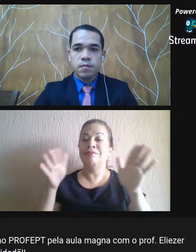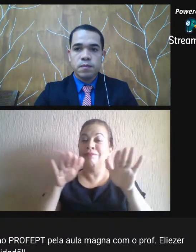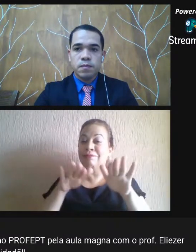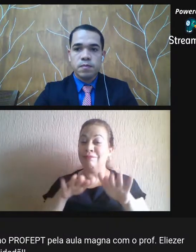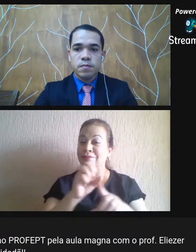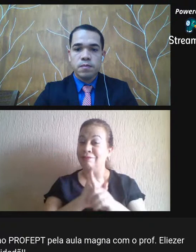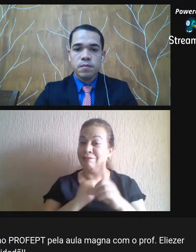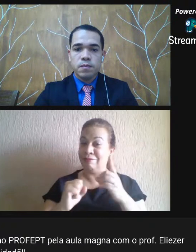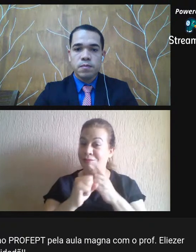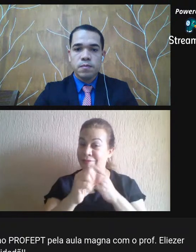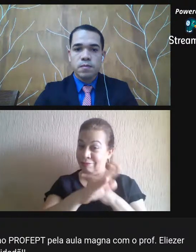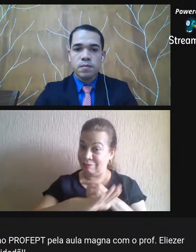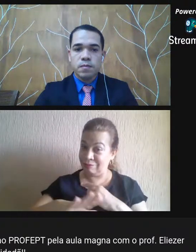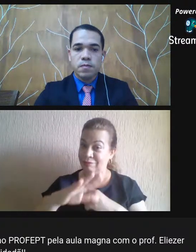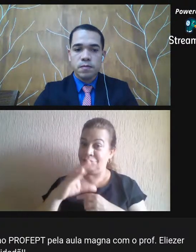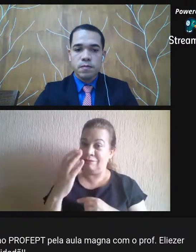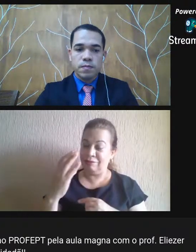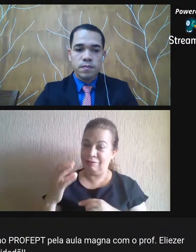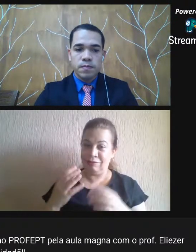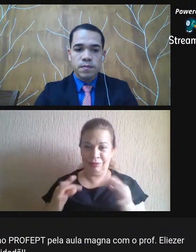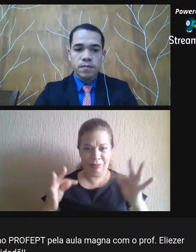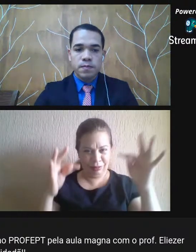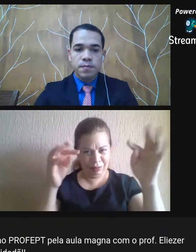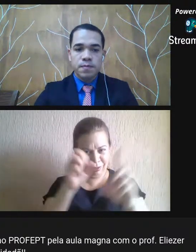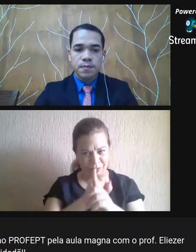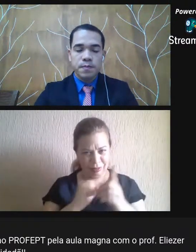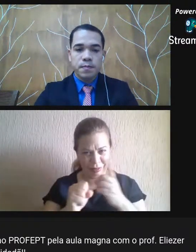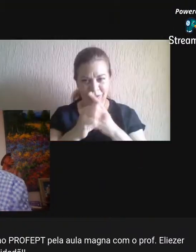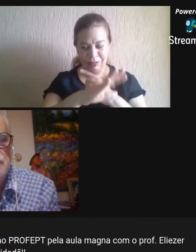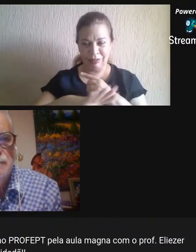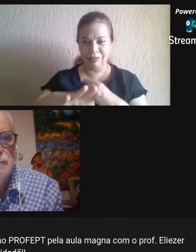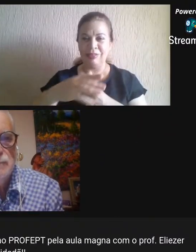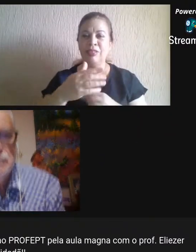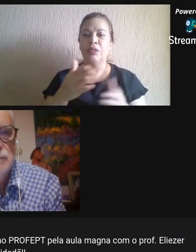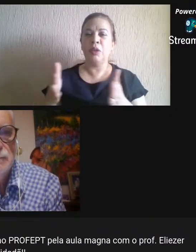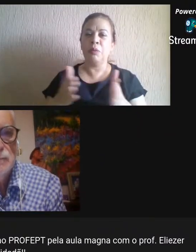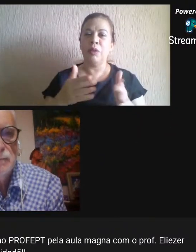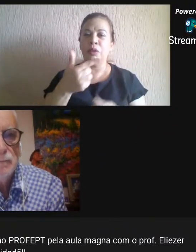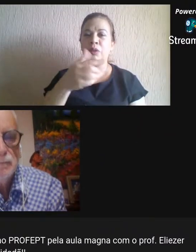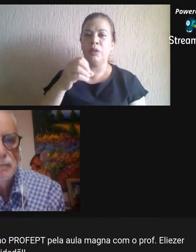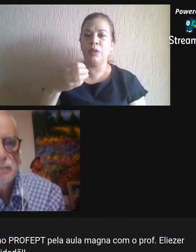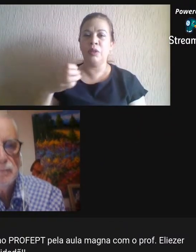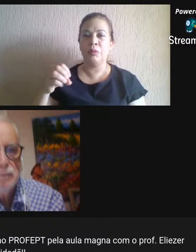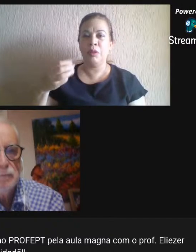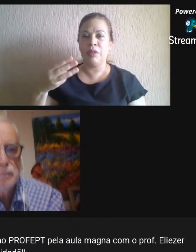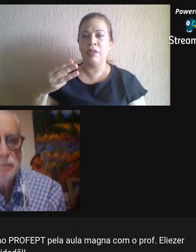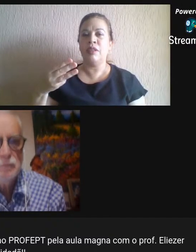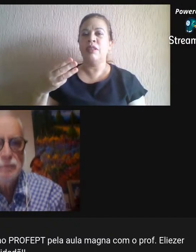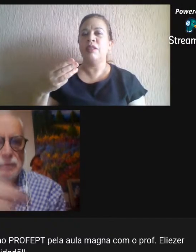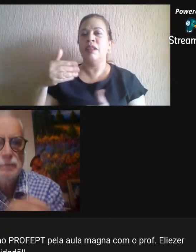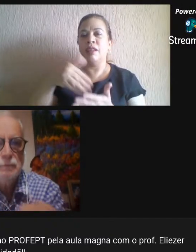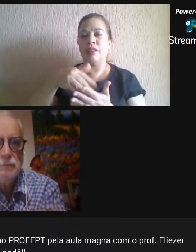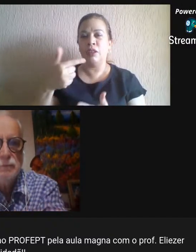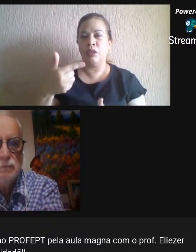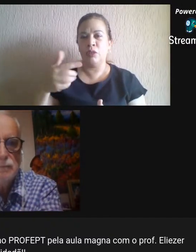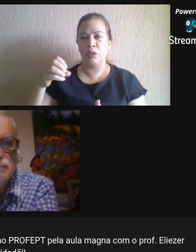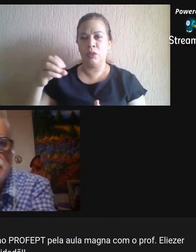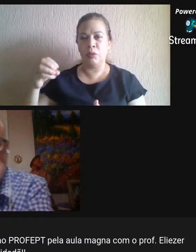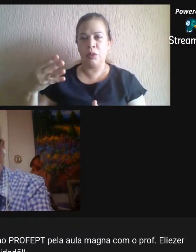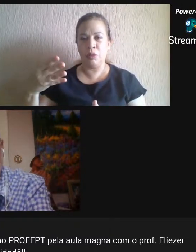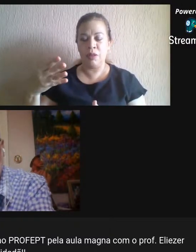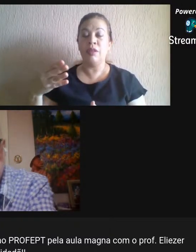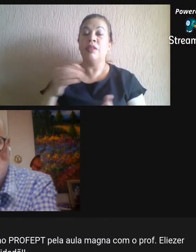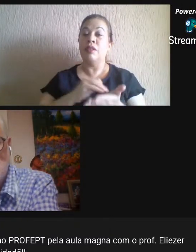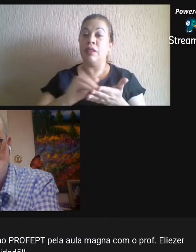Ciência e Tecnologia e Inclusão Social. Entre 2003 e 2004, foi secretário municipal de Educação de Porto Alegre